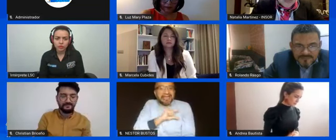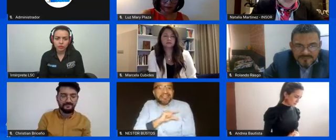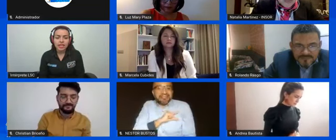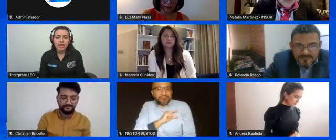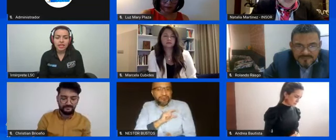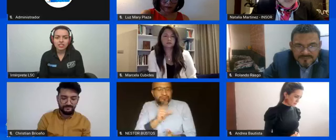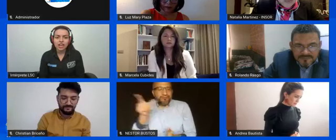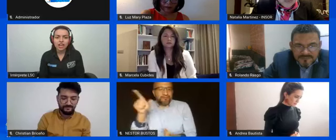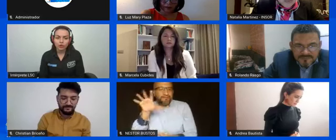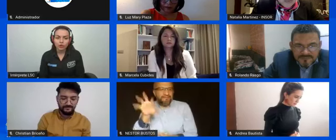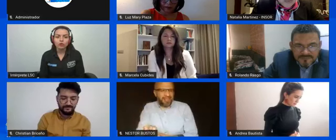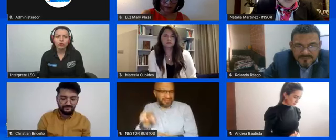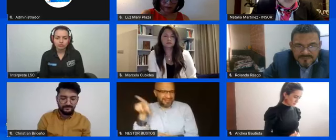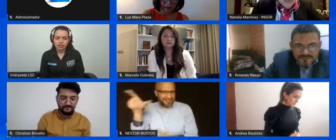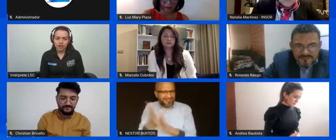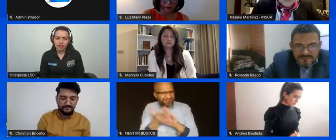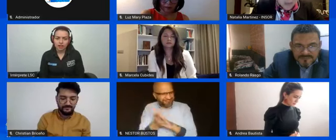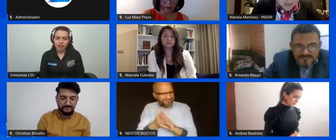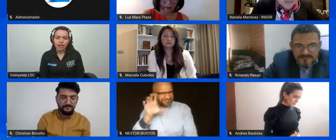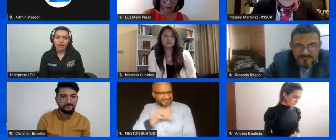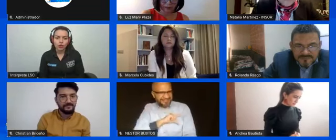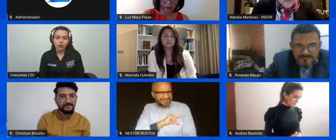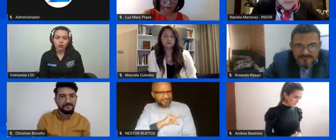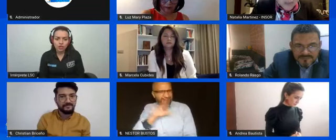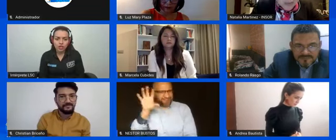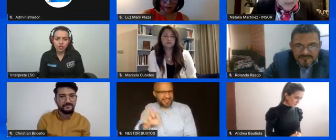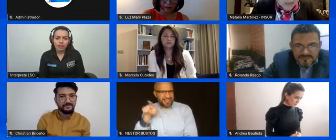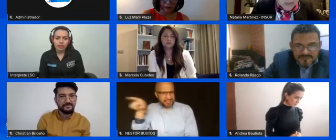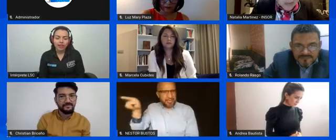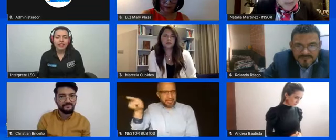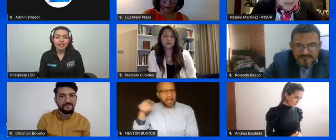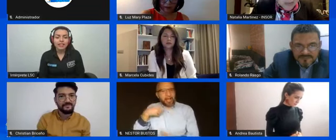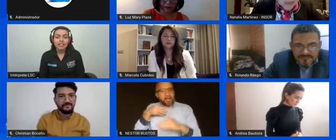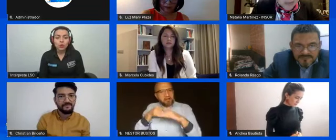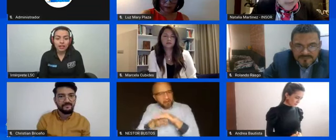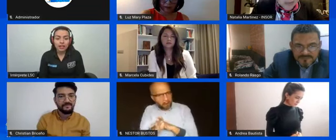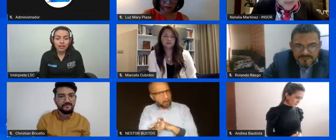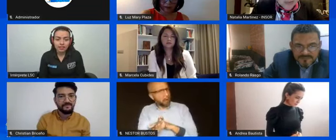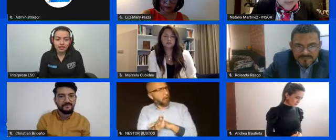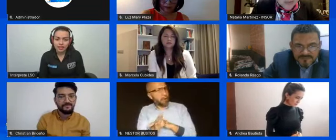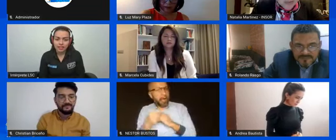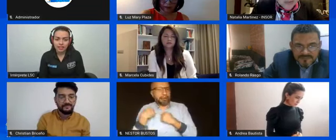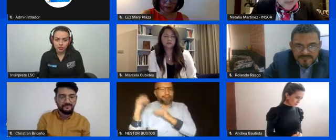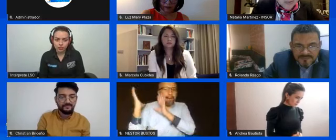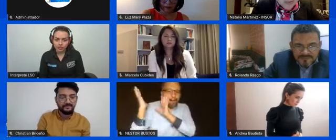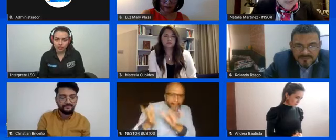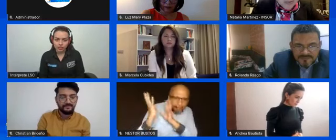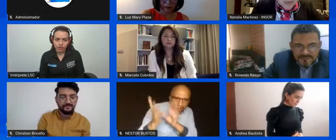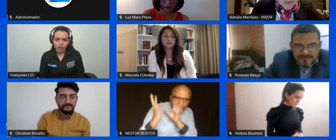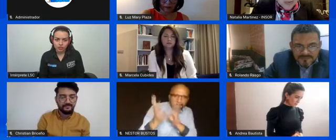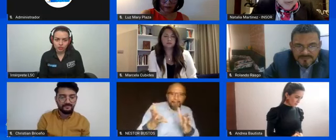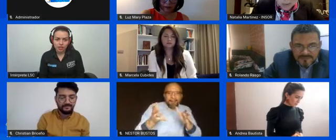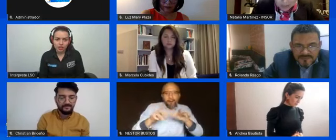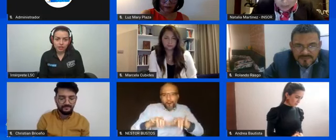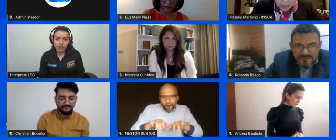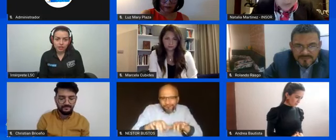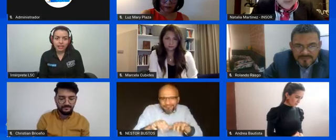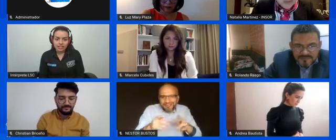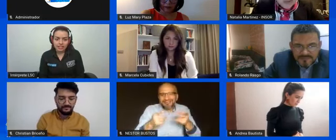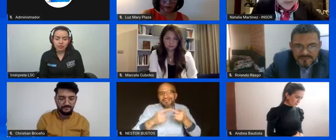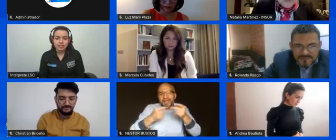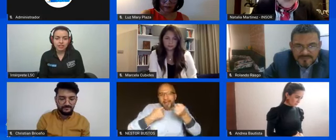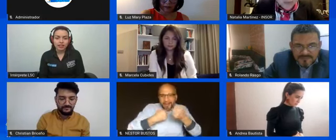...1980, más o menos, recuerdo, y ahí ya luego nos integraron a todos en la escuela que era